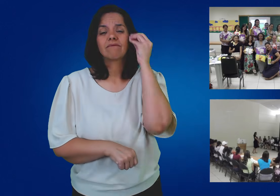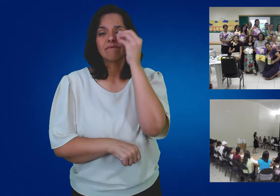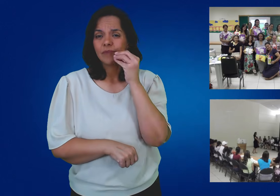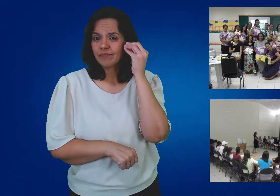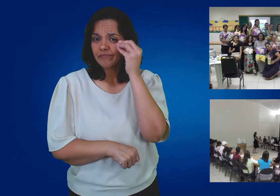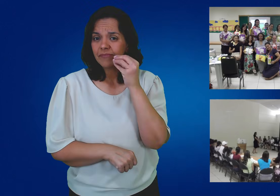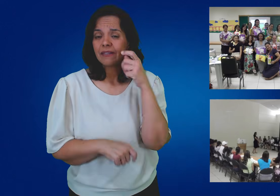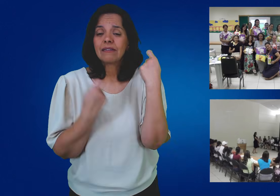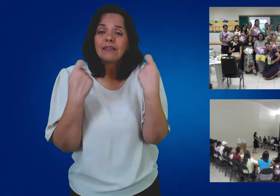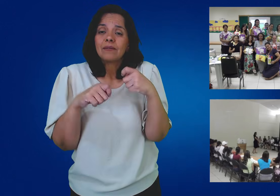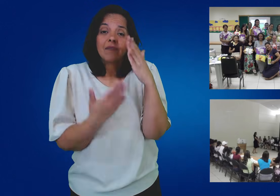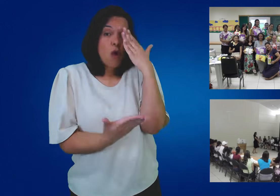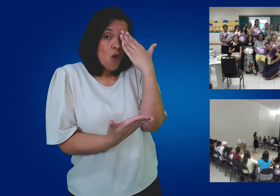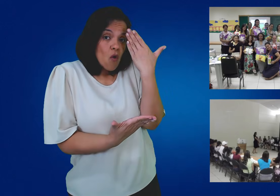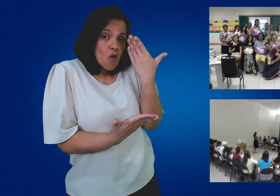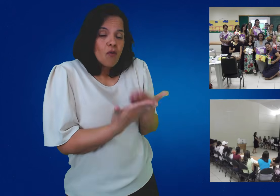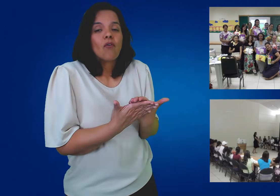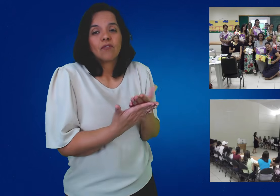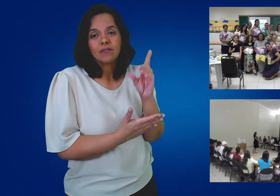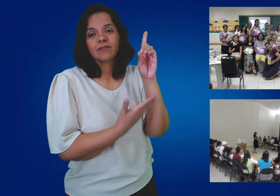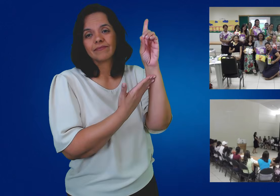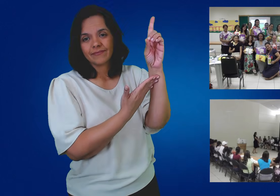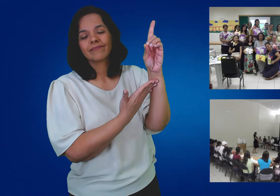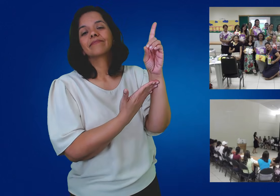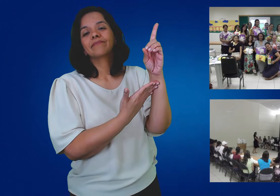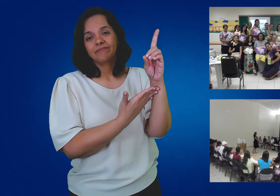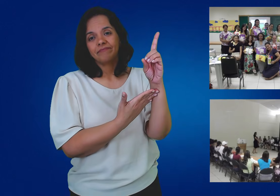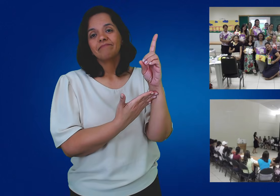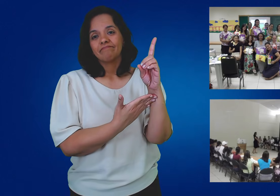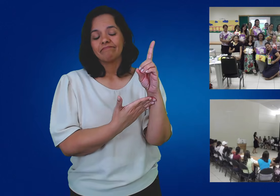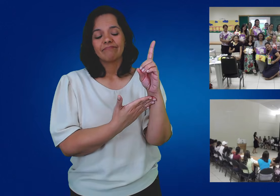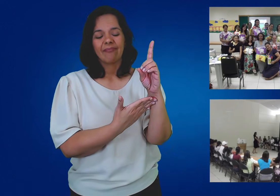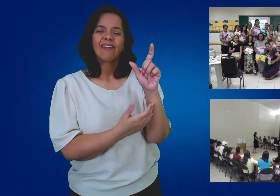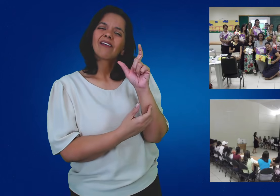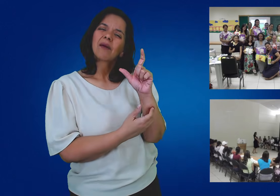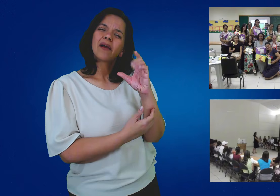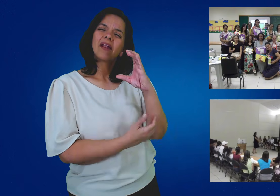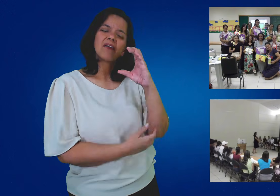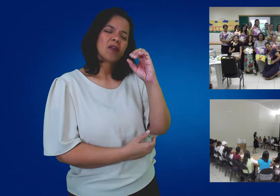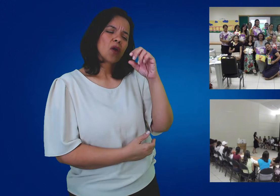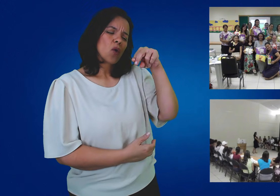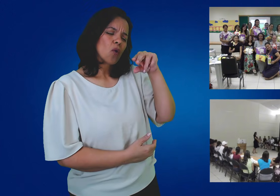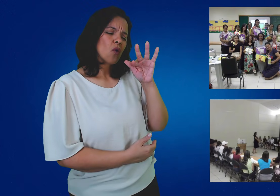Então, vocês precisam entender isso sobre a confiança.